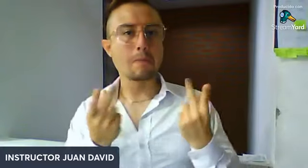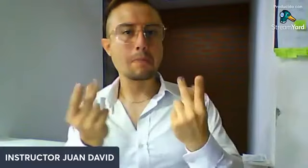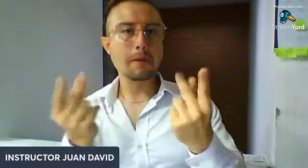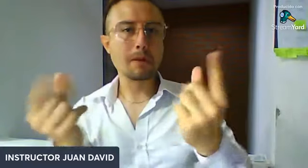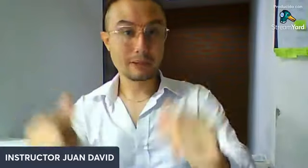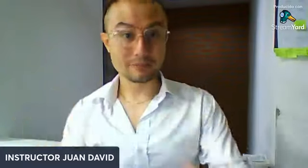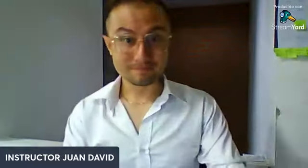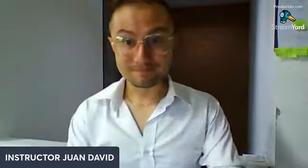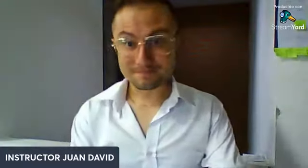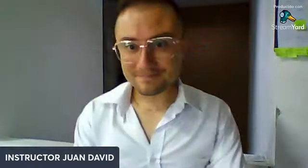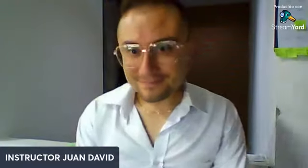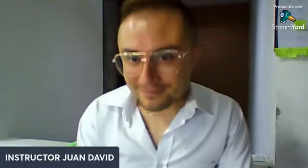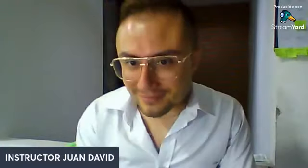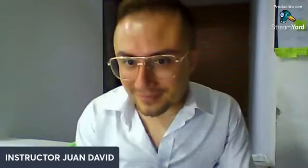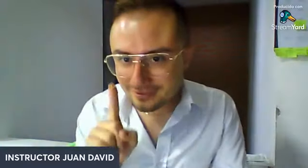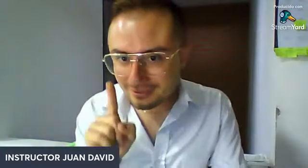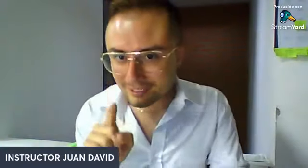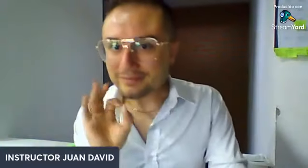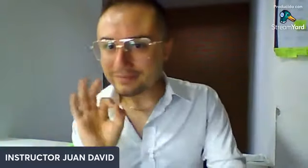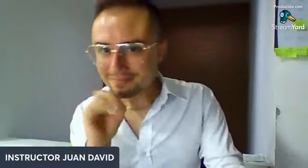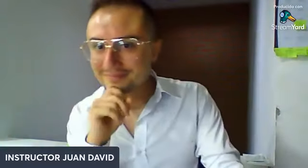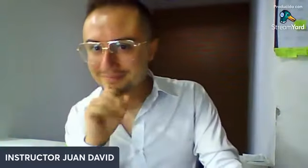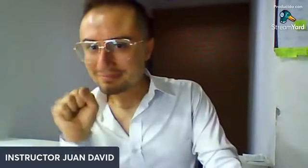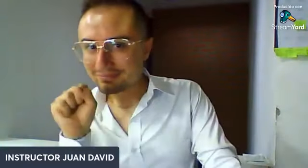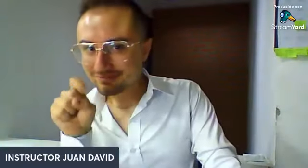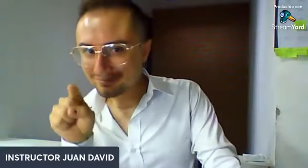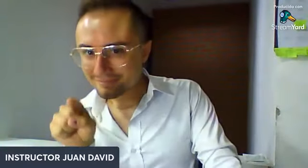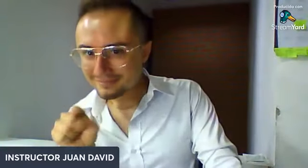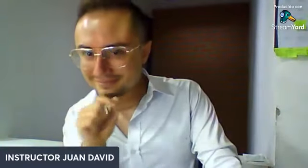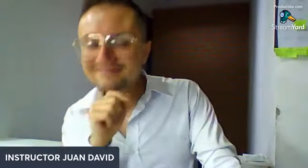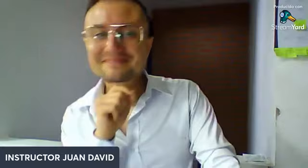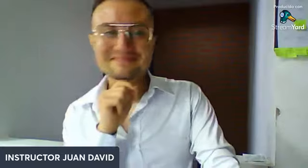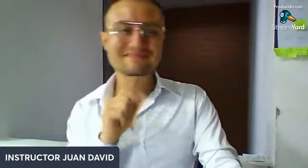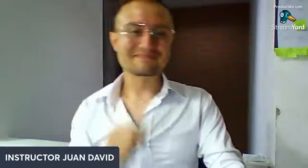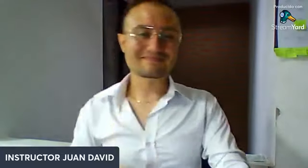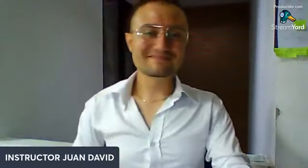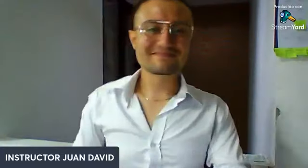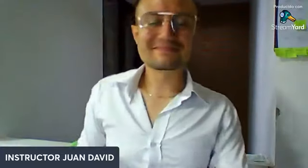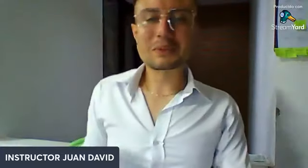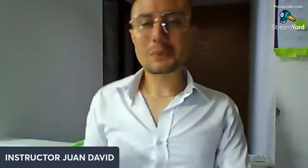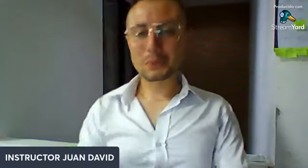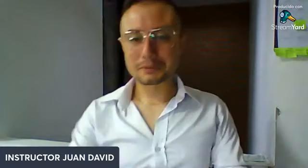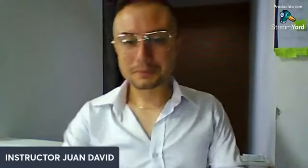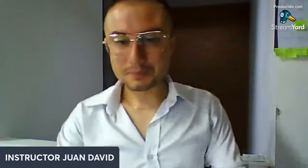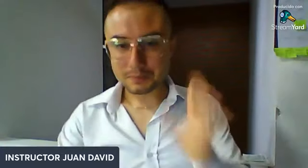Entonces, ustedes van a hacer lo mismo. Vamos a ver el segundo video, así también una primera vez y listo.